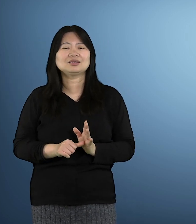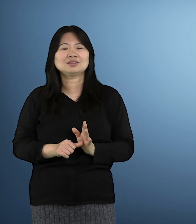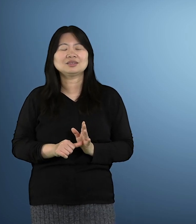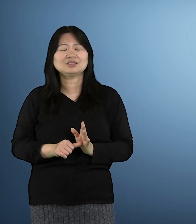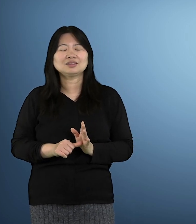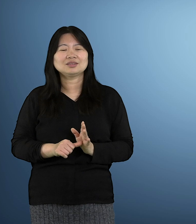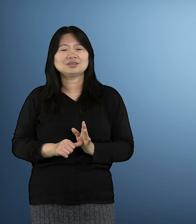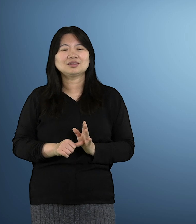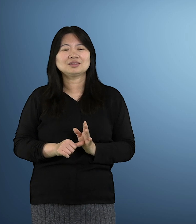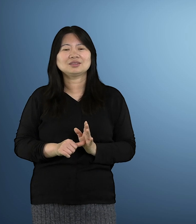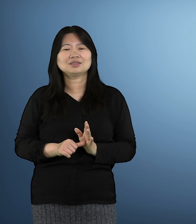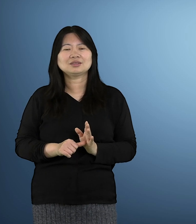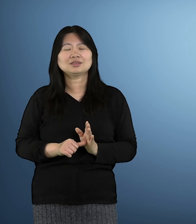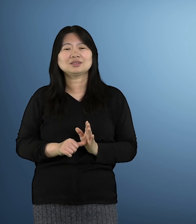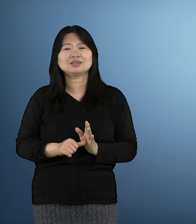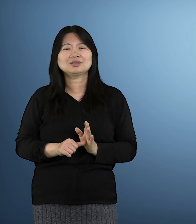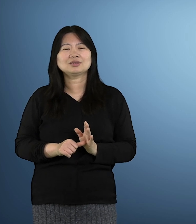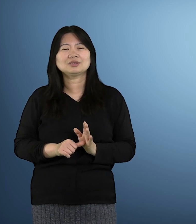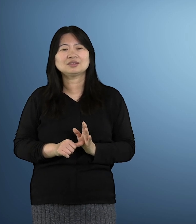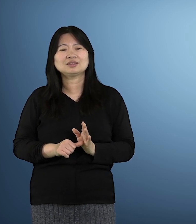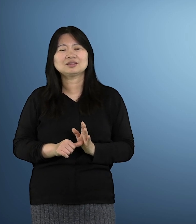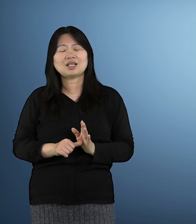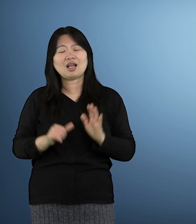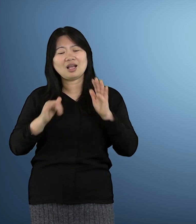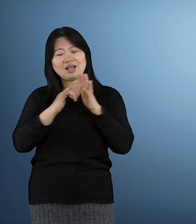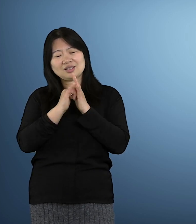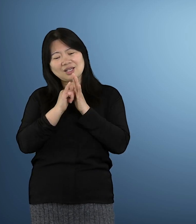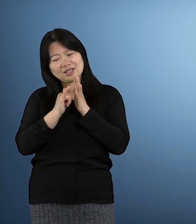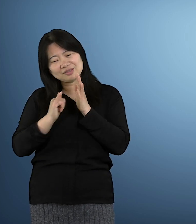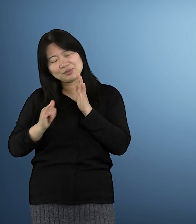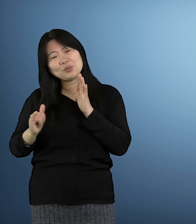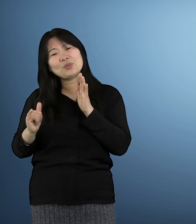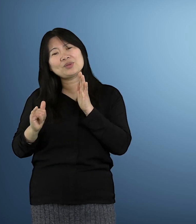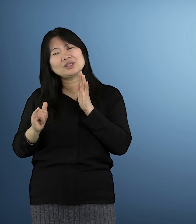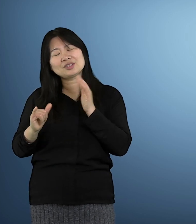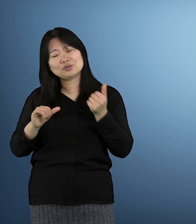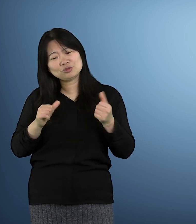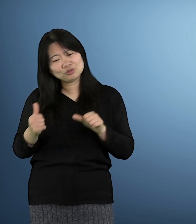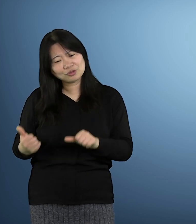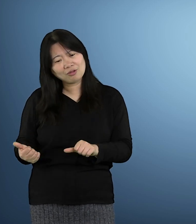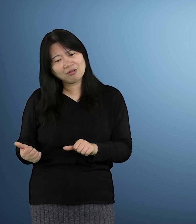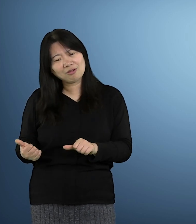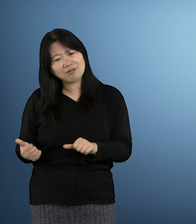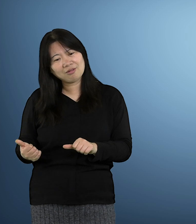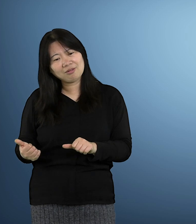한 가정의 구성원으로서 살았던 가족이 죽어도